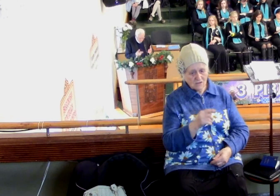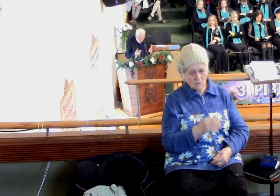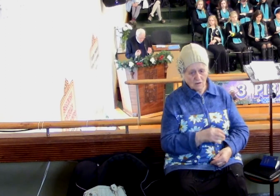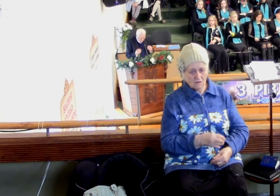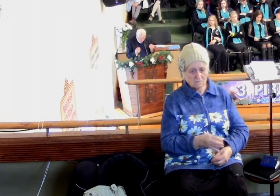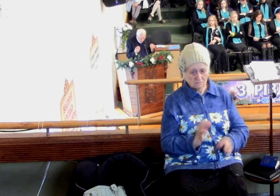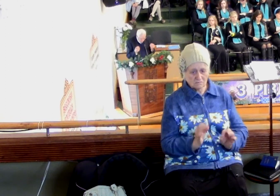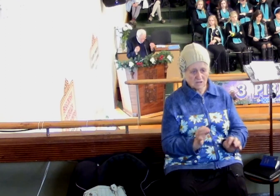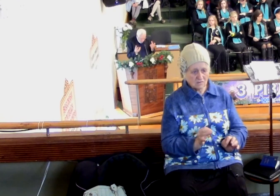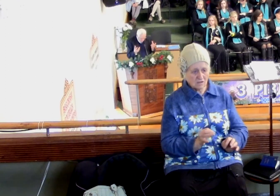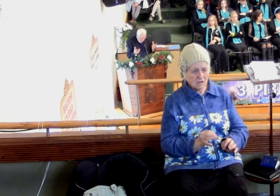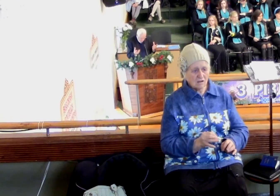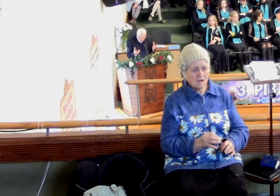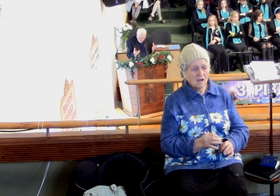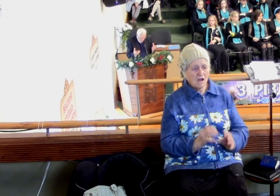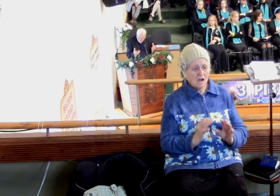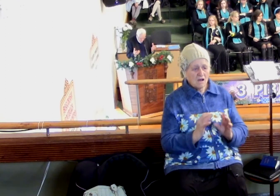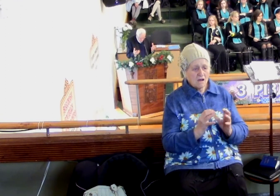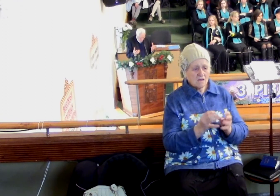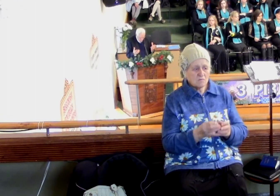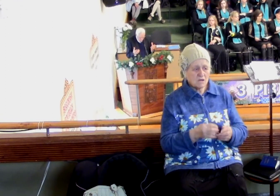И мир через него начал